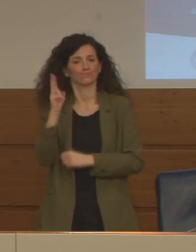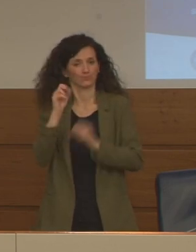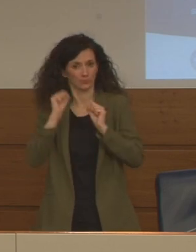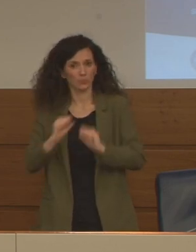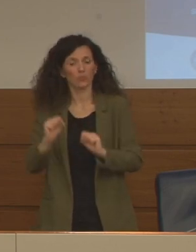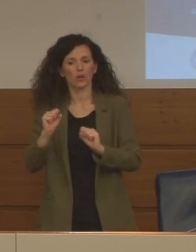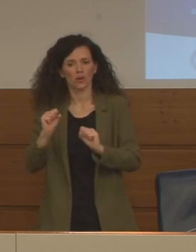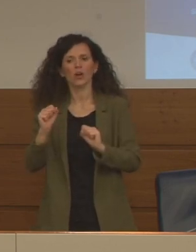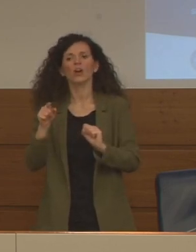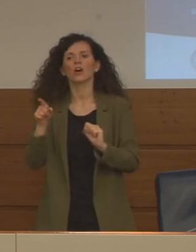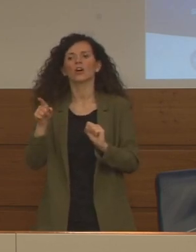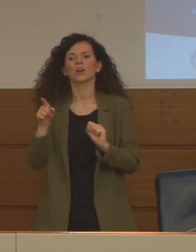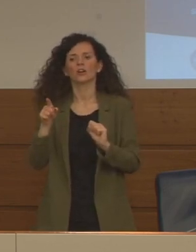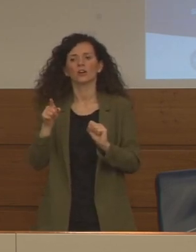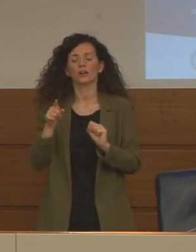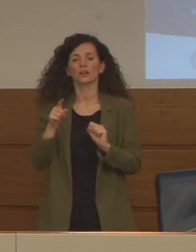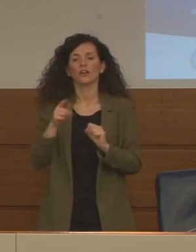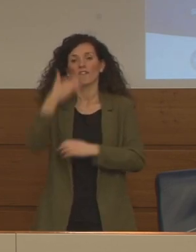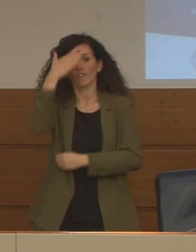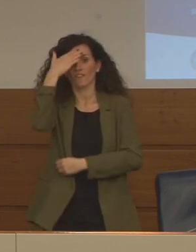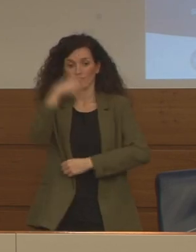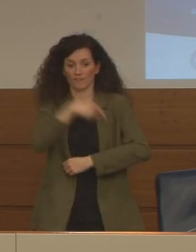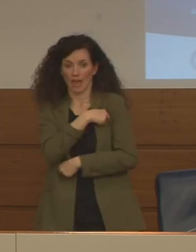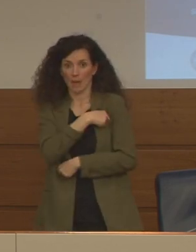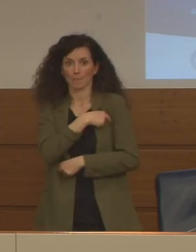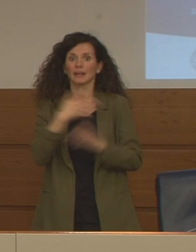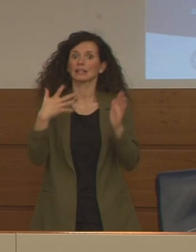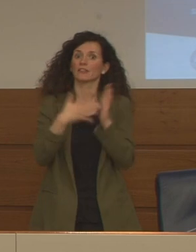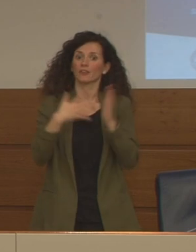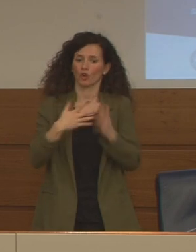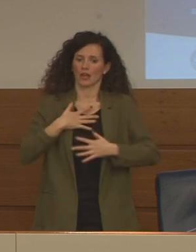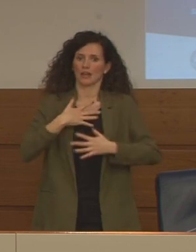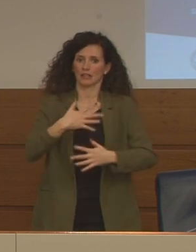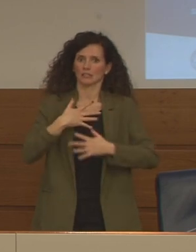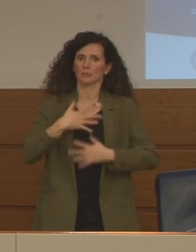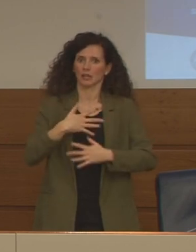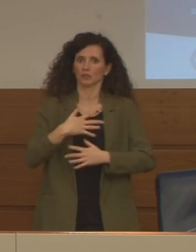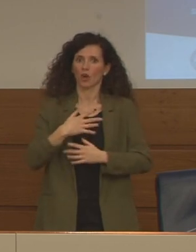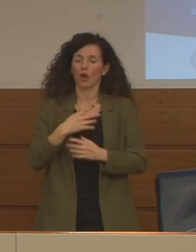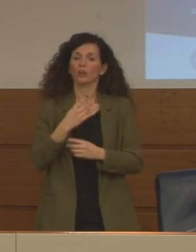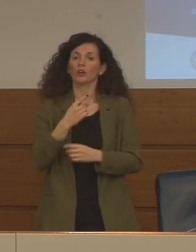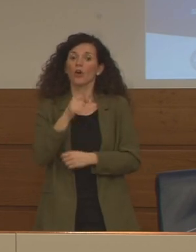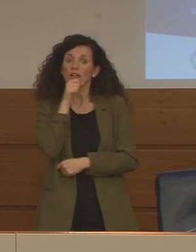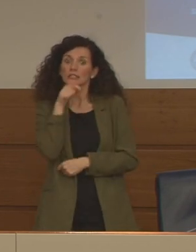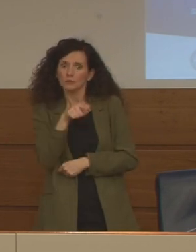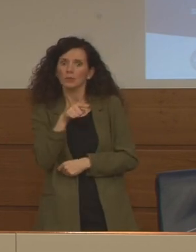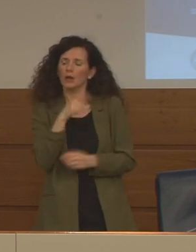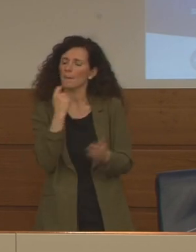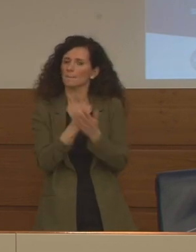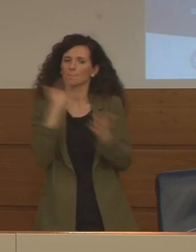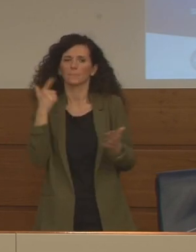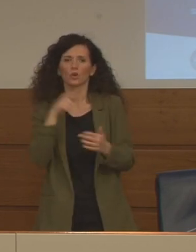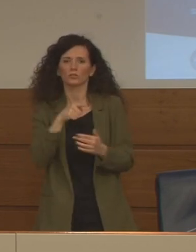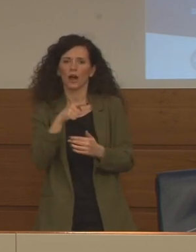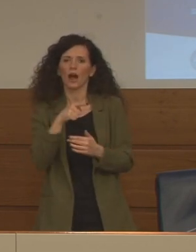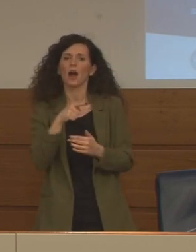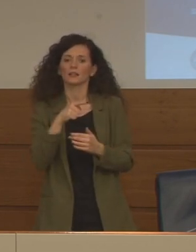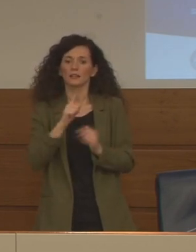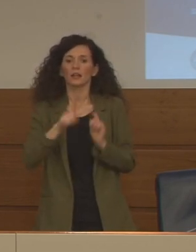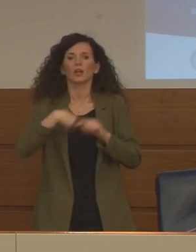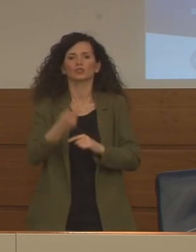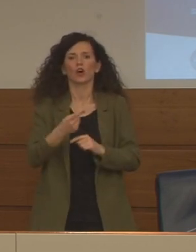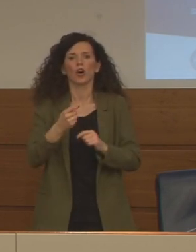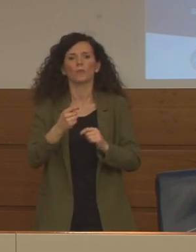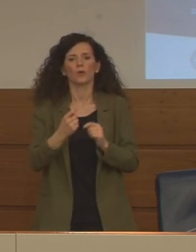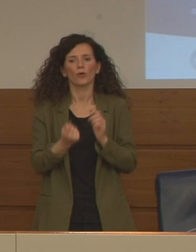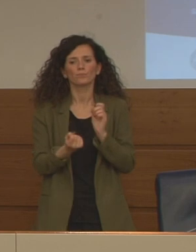febbre e la dispnea la difficoltà respiratoria sono i due elementi più importanti seguiti dalla tosse